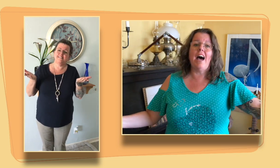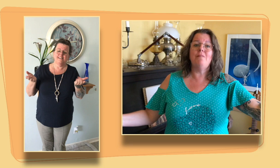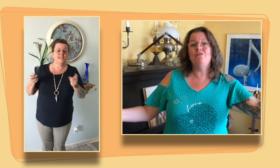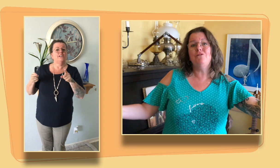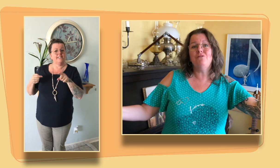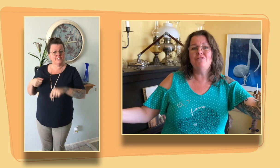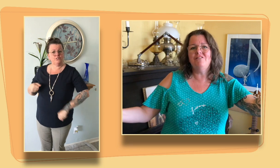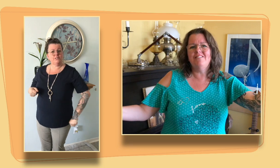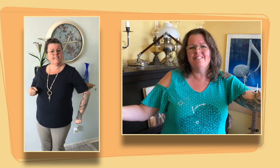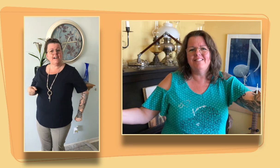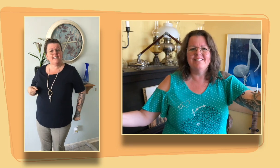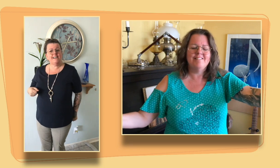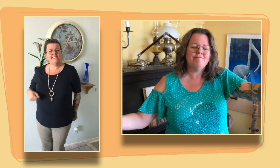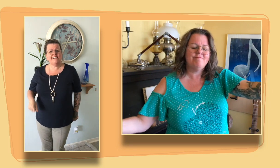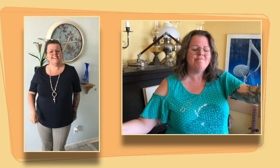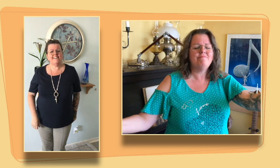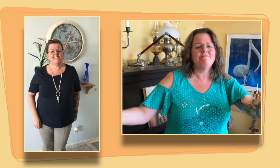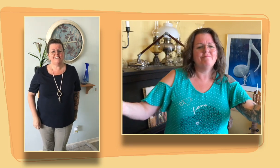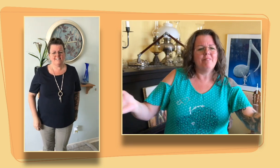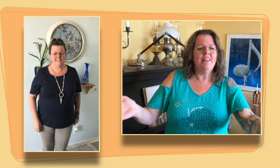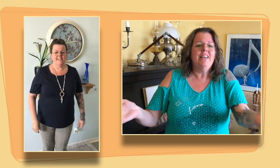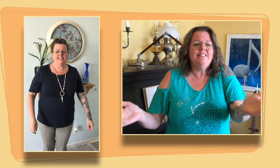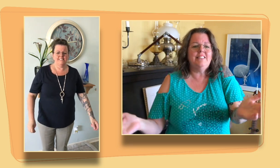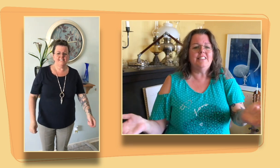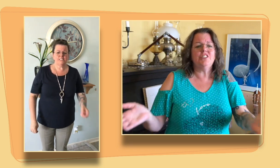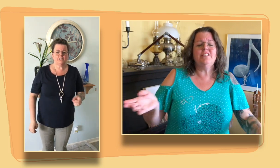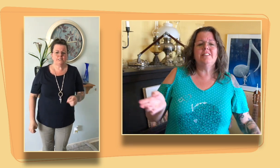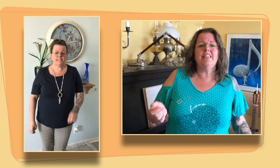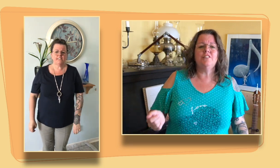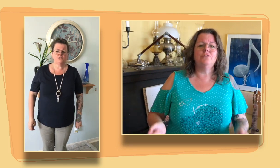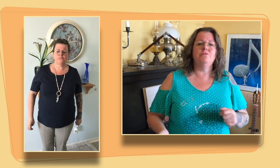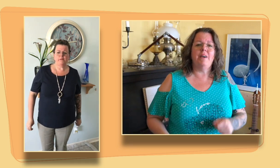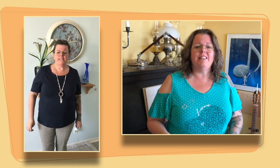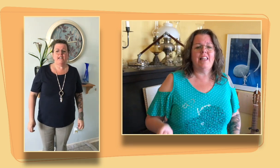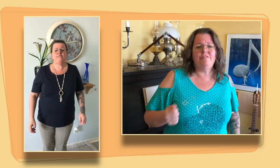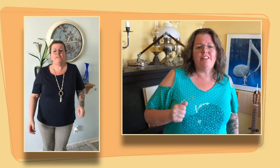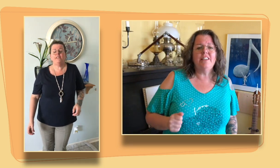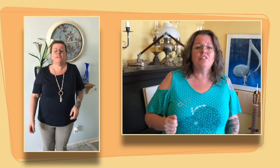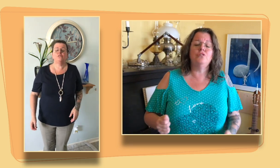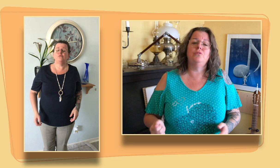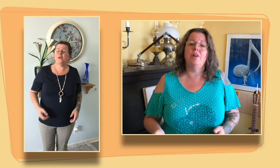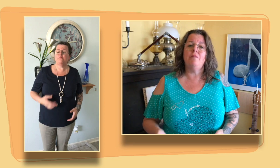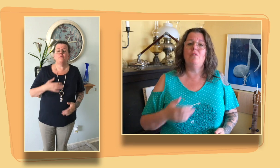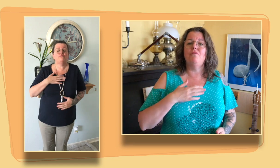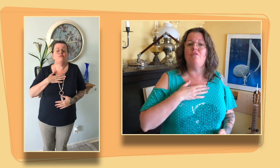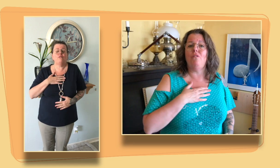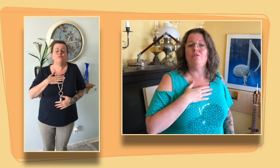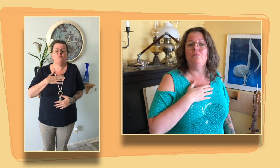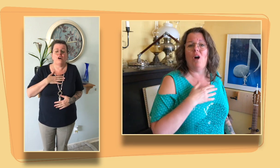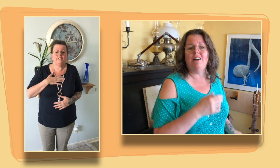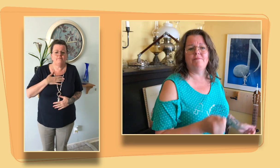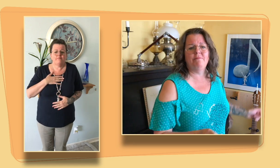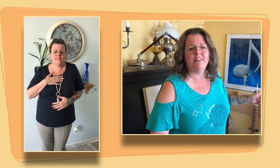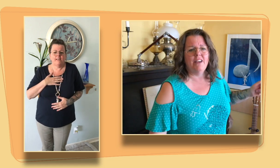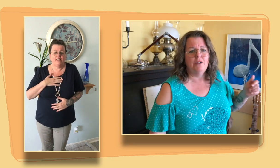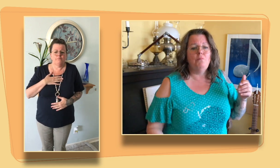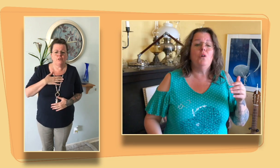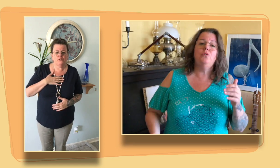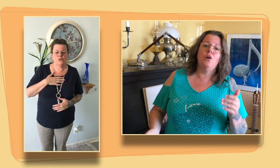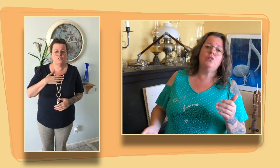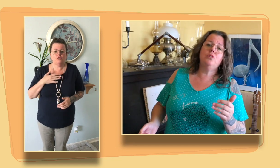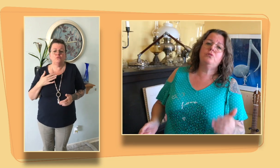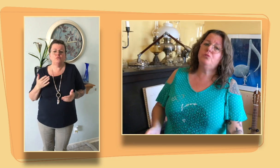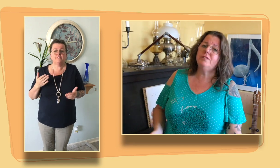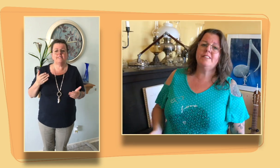parle d'amour, qu'est-ce que tu diras? Si je sais que tu mènes la vie, que tu aimes au fond de moi,